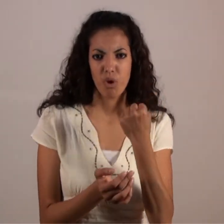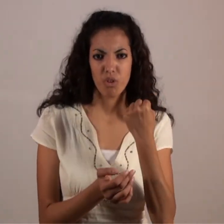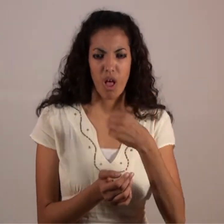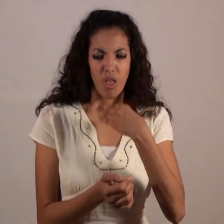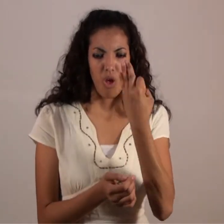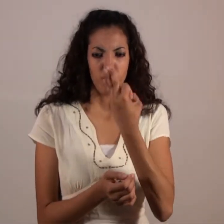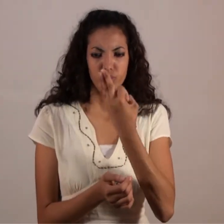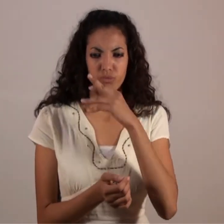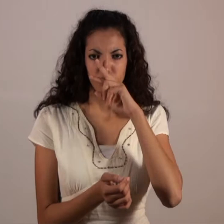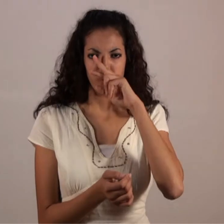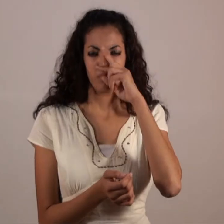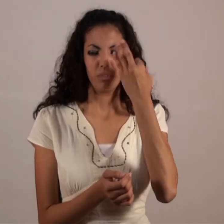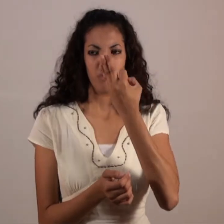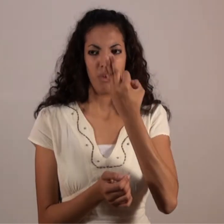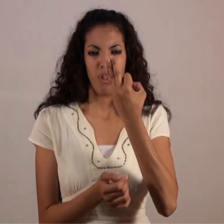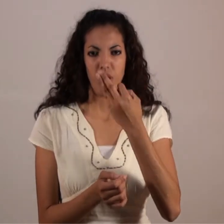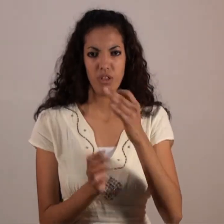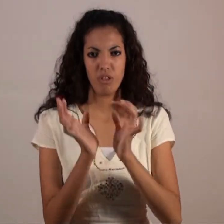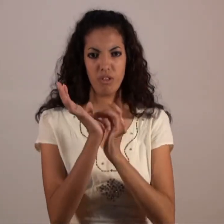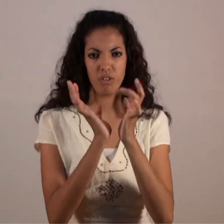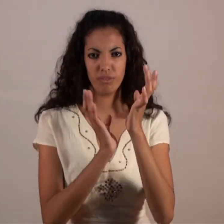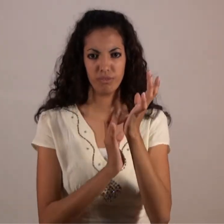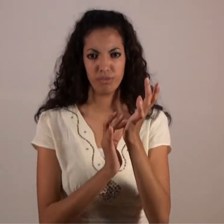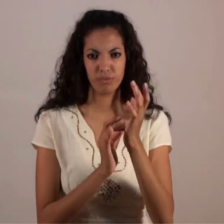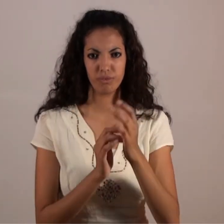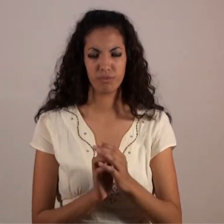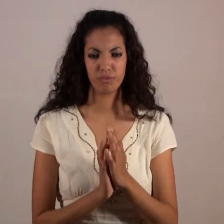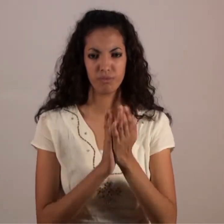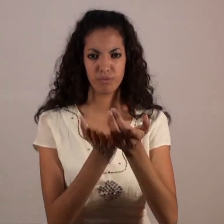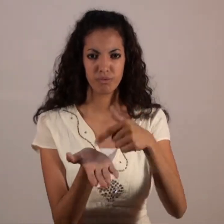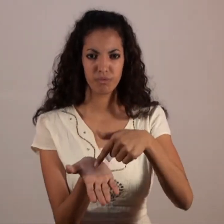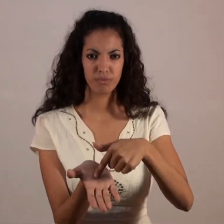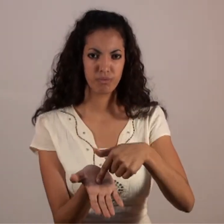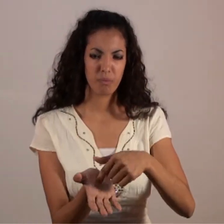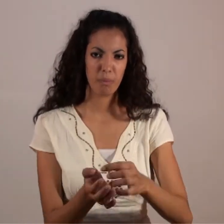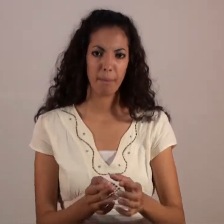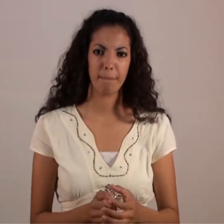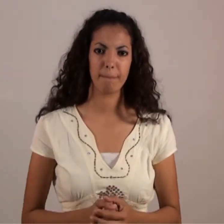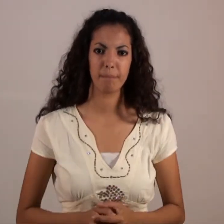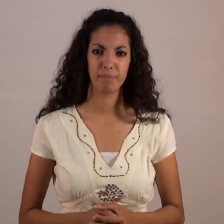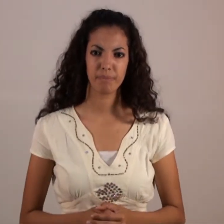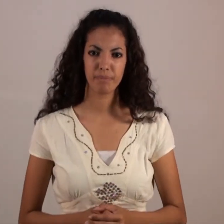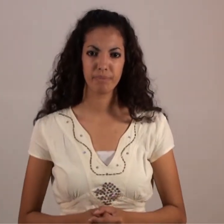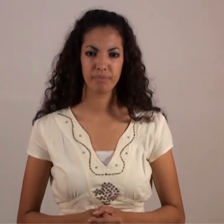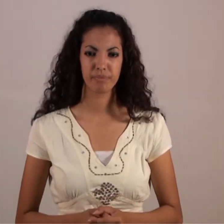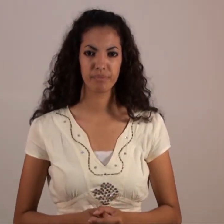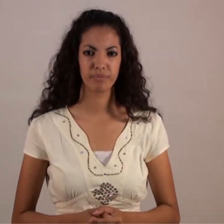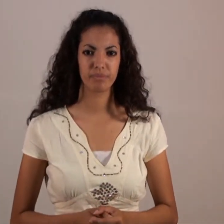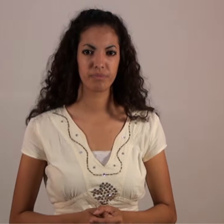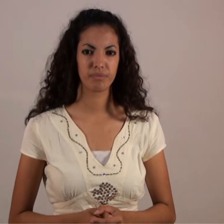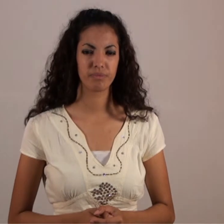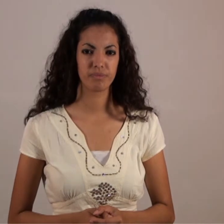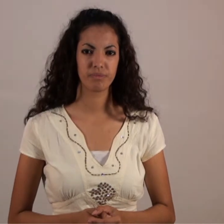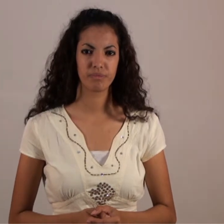de Jesús. Hebreos 1:3, Hebreos 4:14, Hebreos